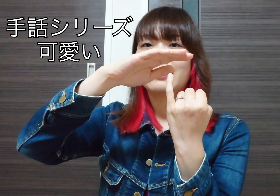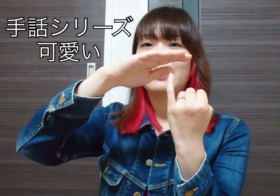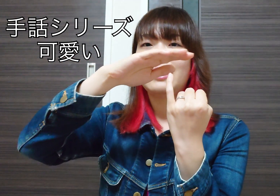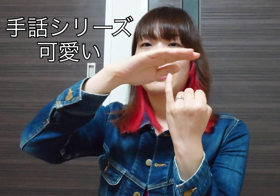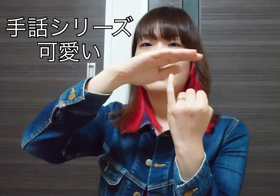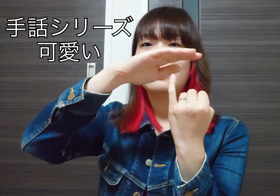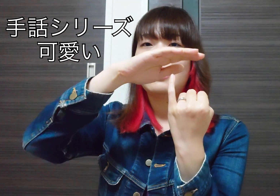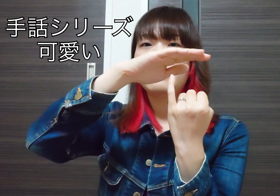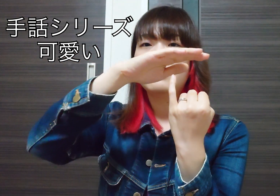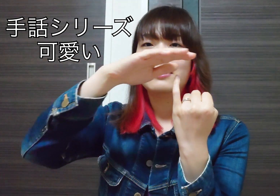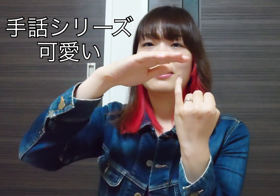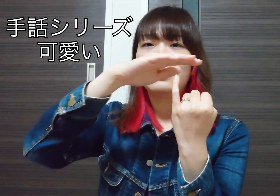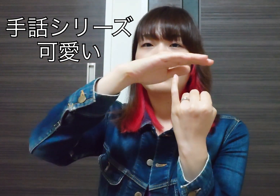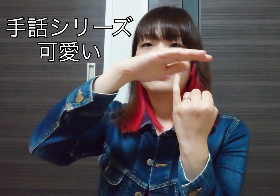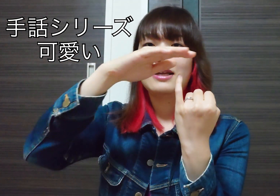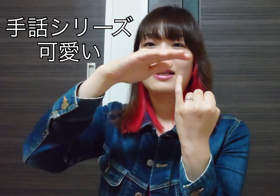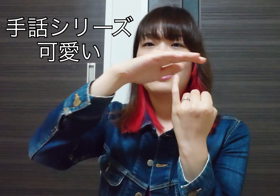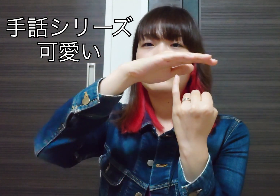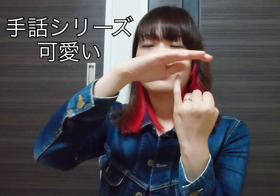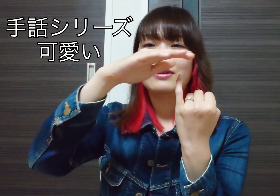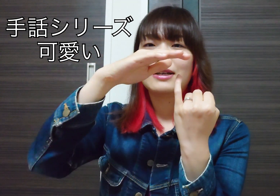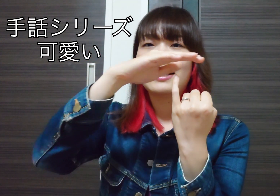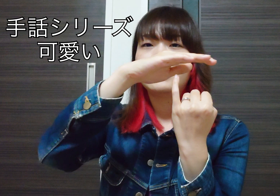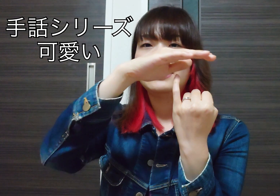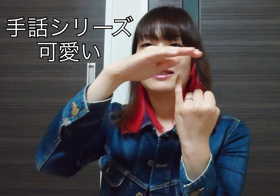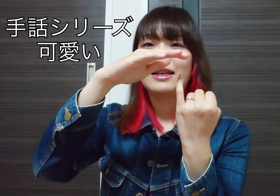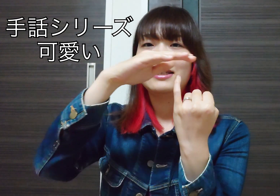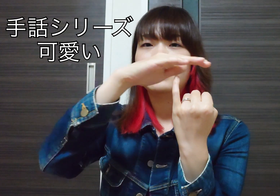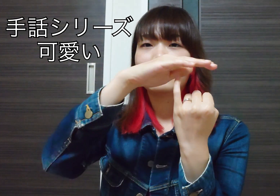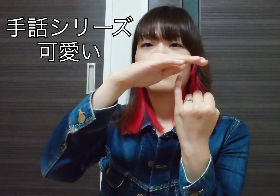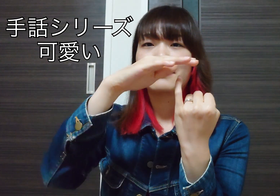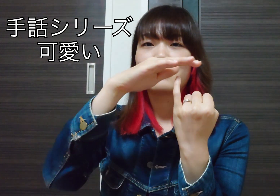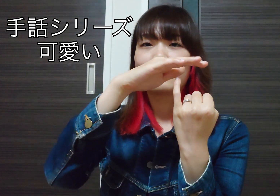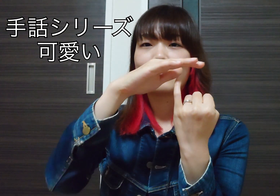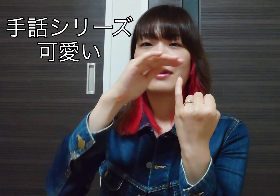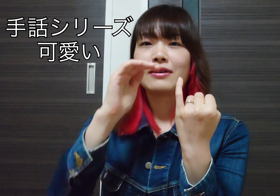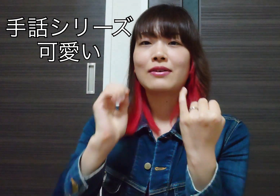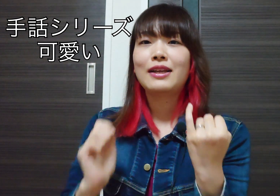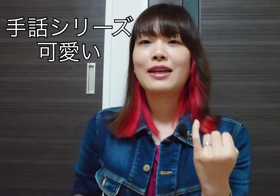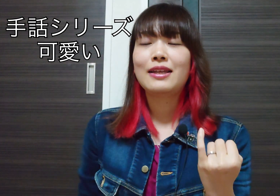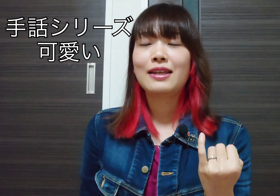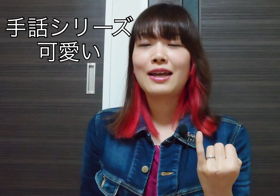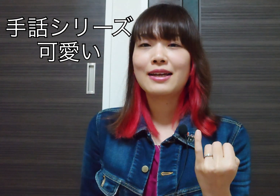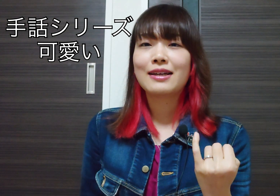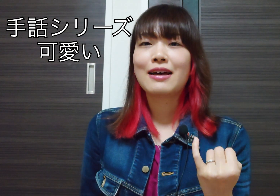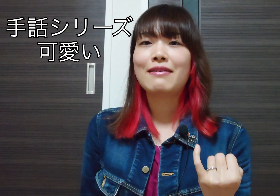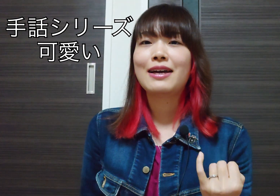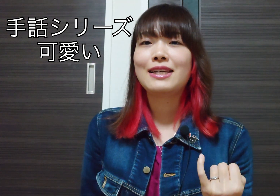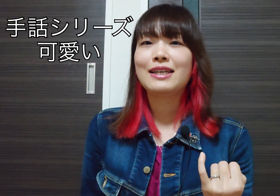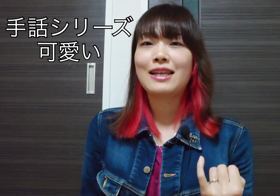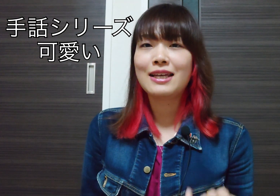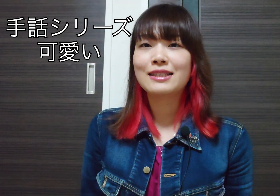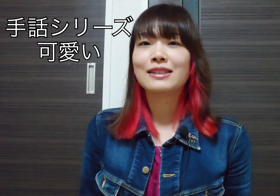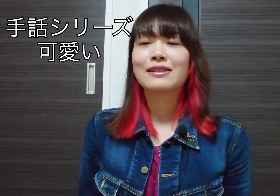左手を撫でる感じです。これで可愛いです。